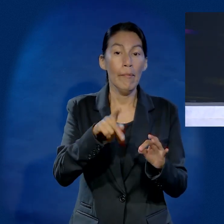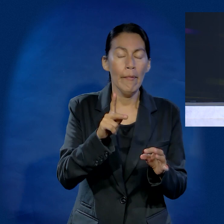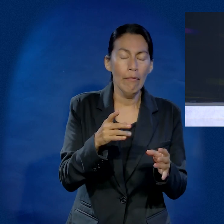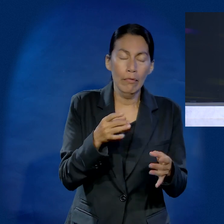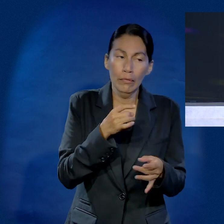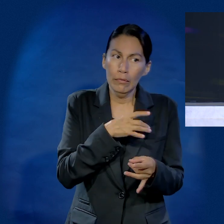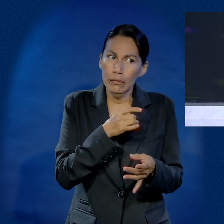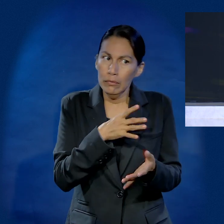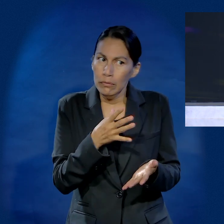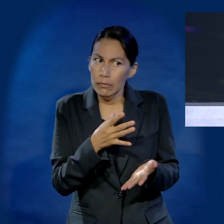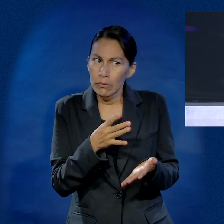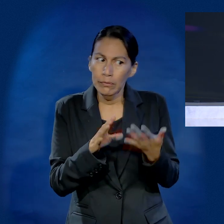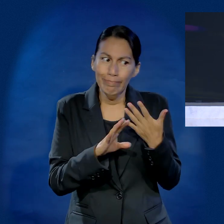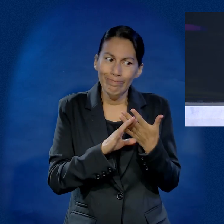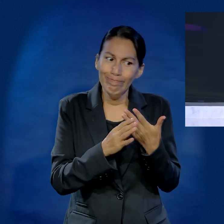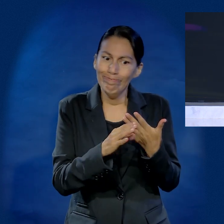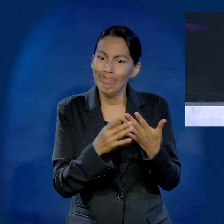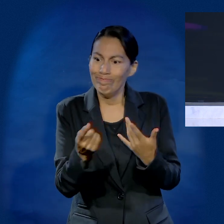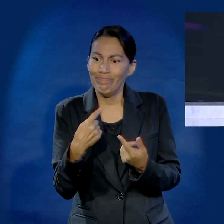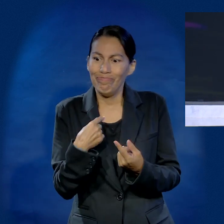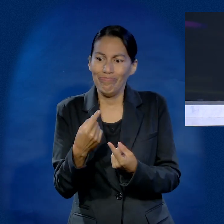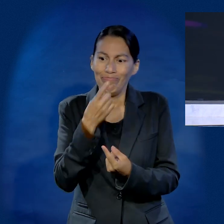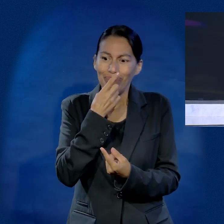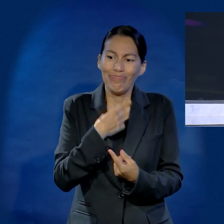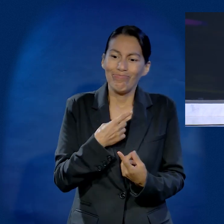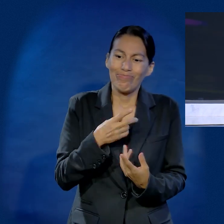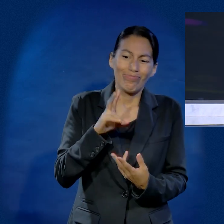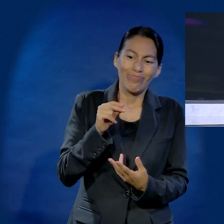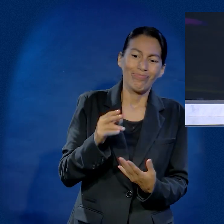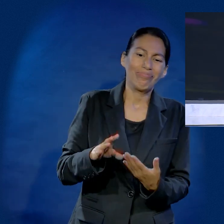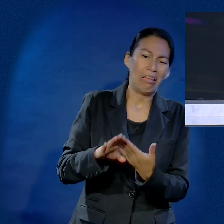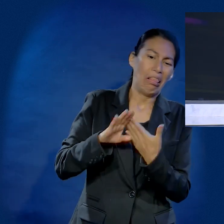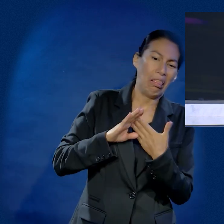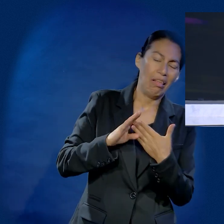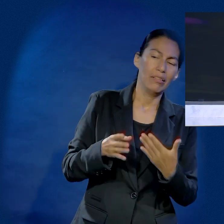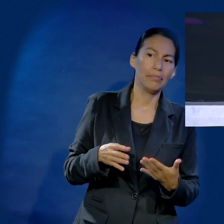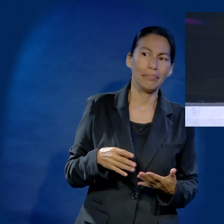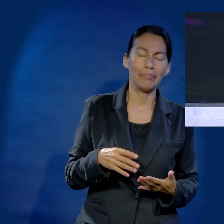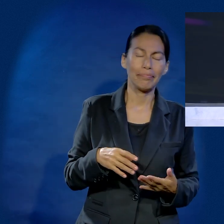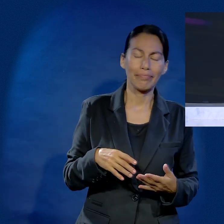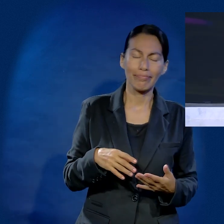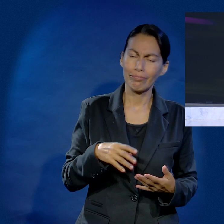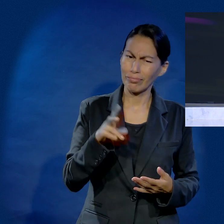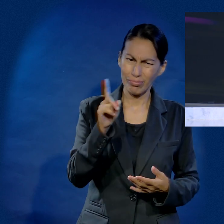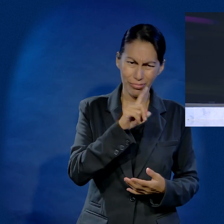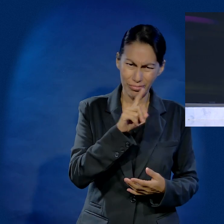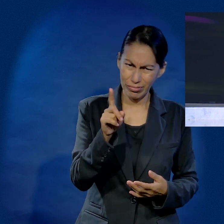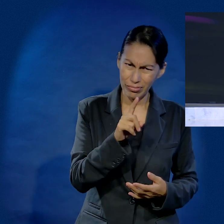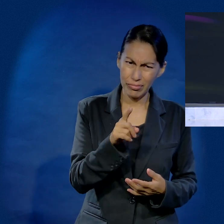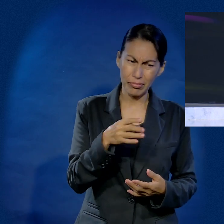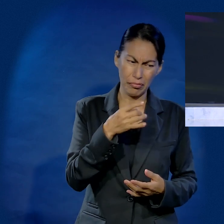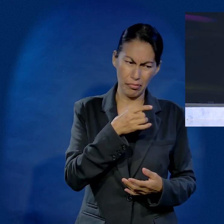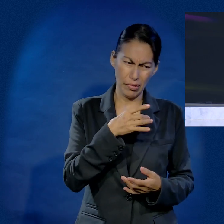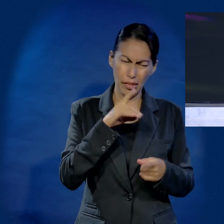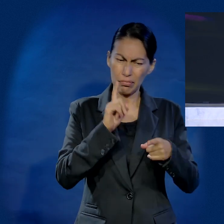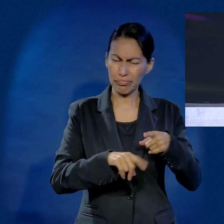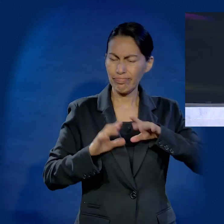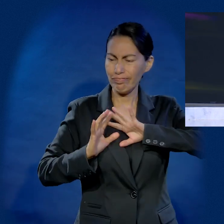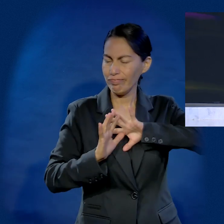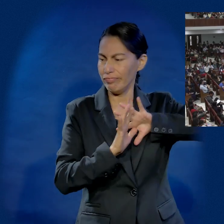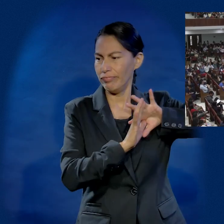saludable, pero no se animan porque tienen miedo al rechazo. Tienen miedo de que les digan que no. Mira, quítate ese